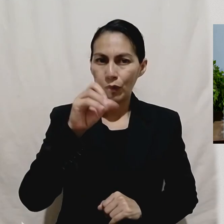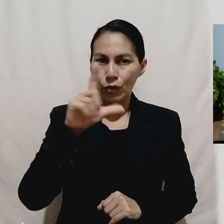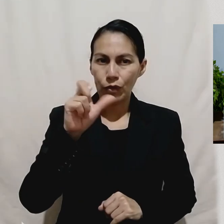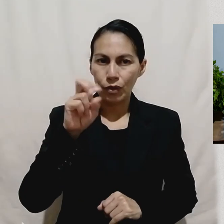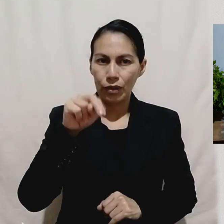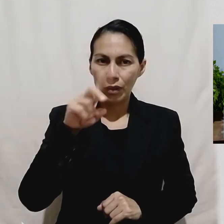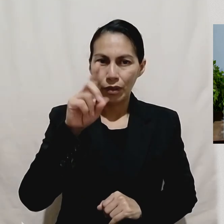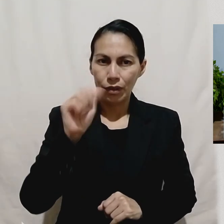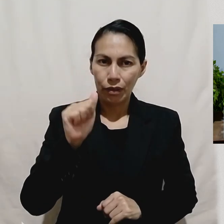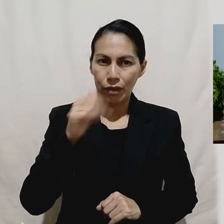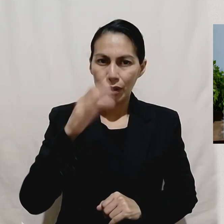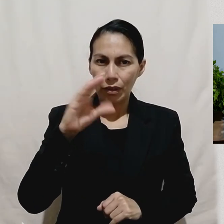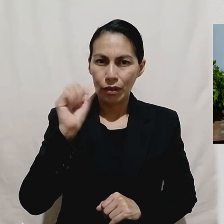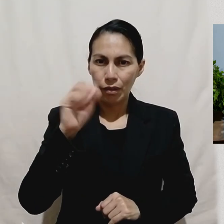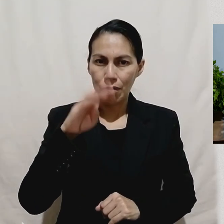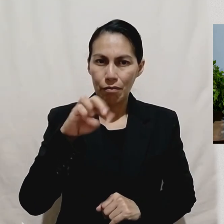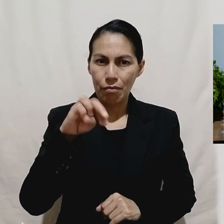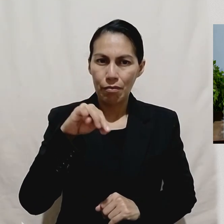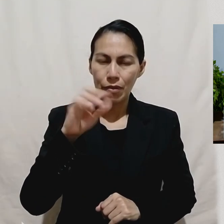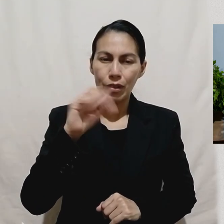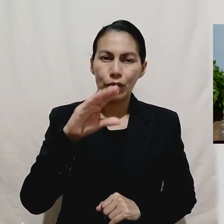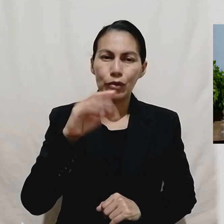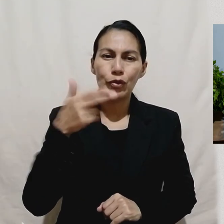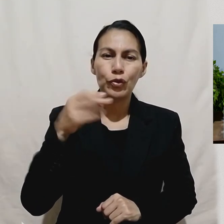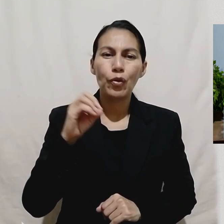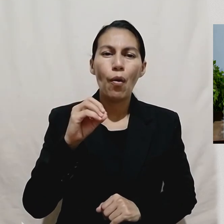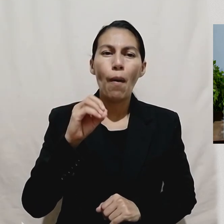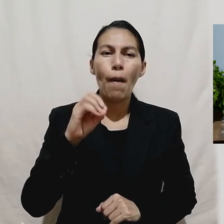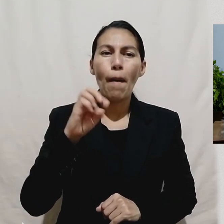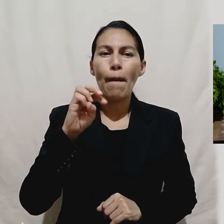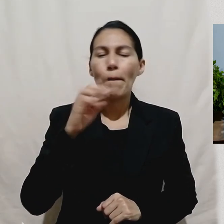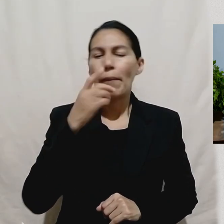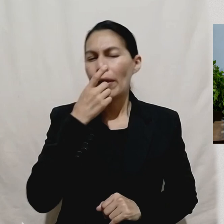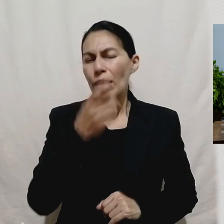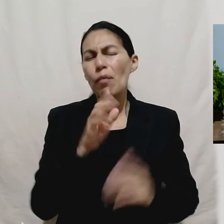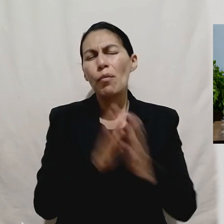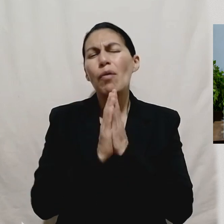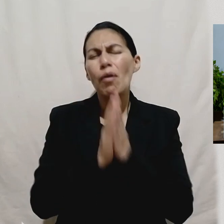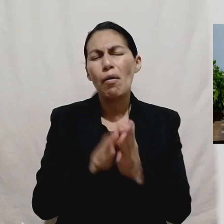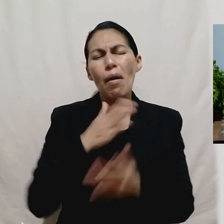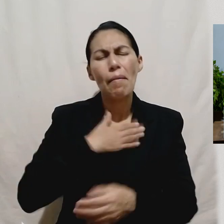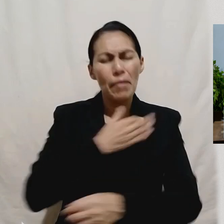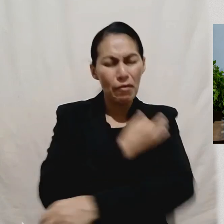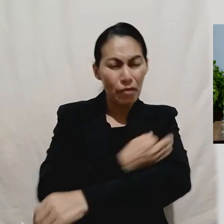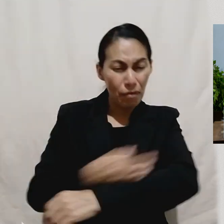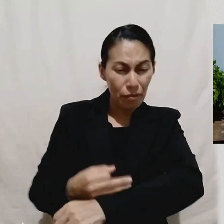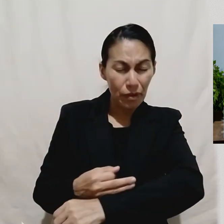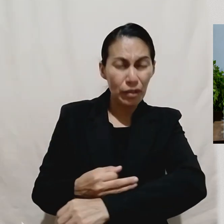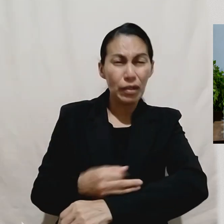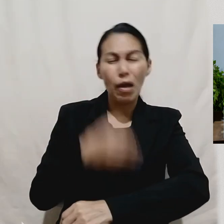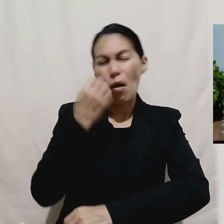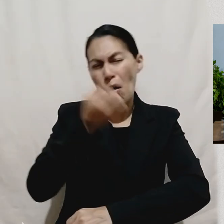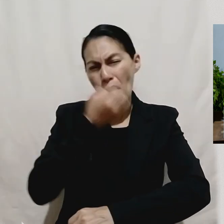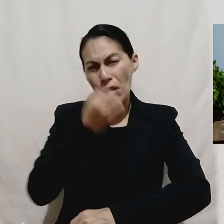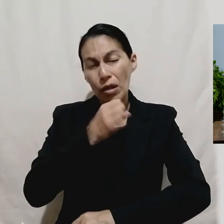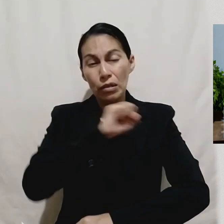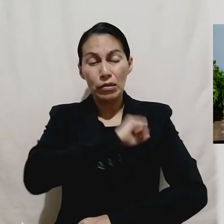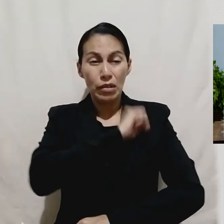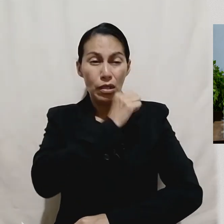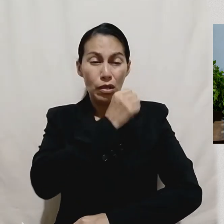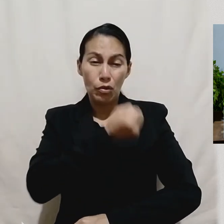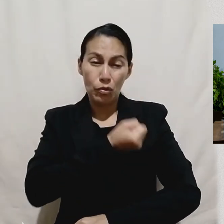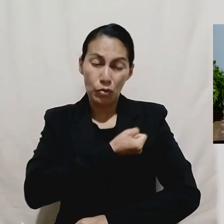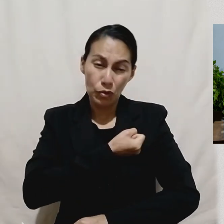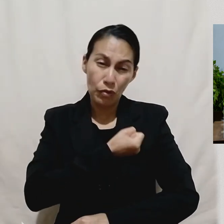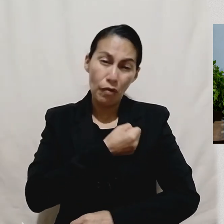Yolanda Camacho Madrid dice por favor oren por mi familia y por la salud física y espiritual por